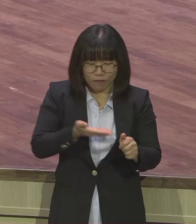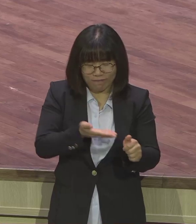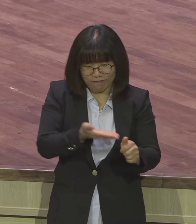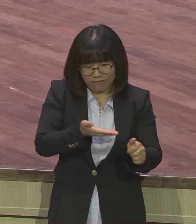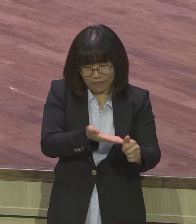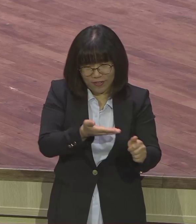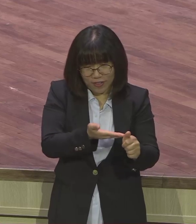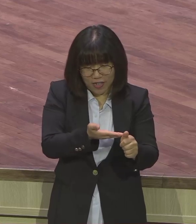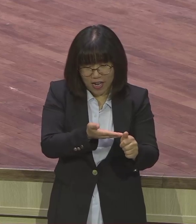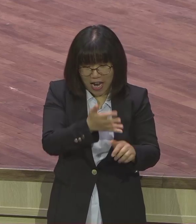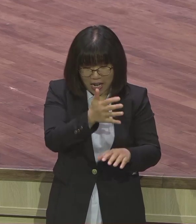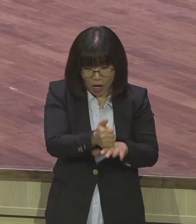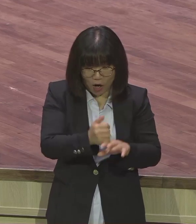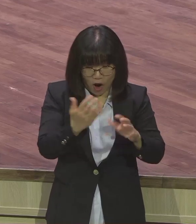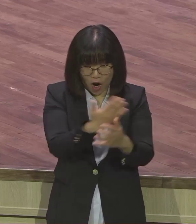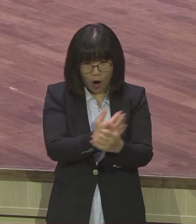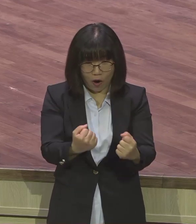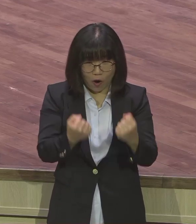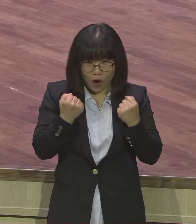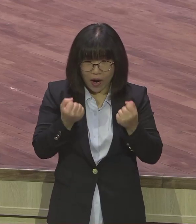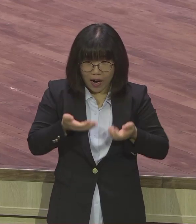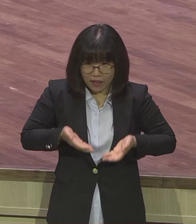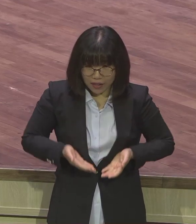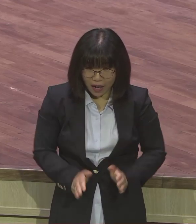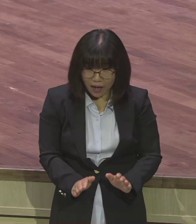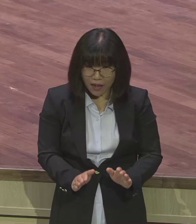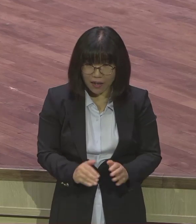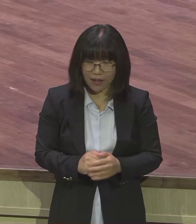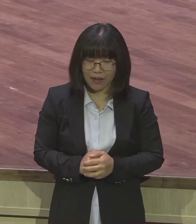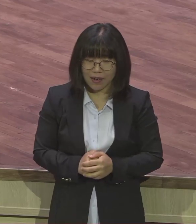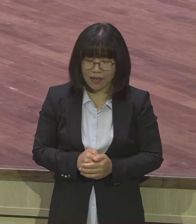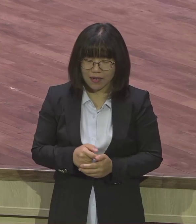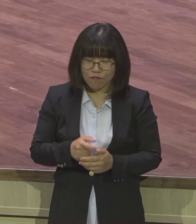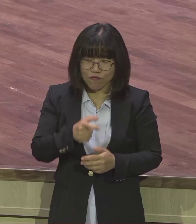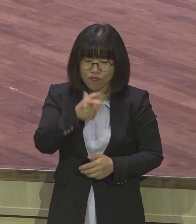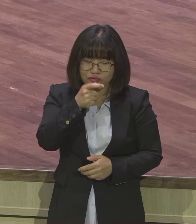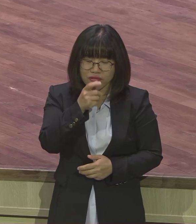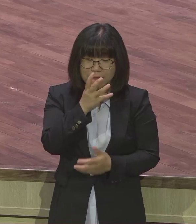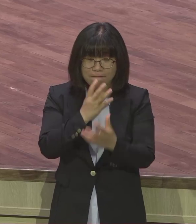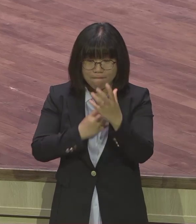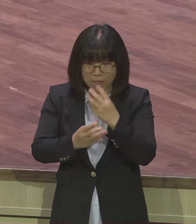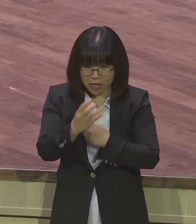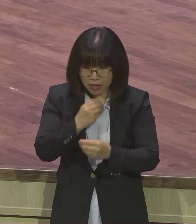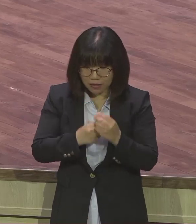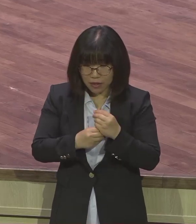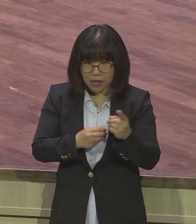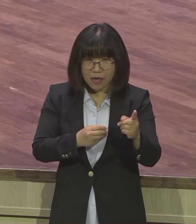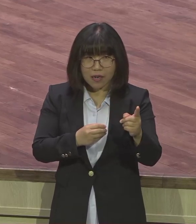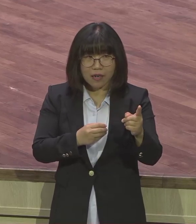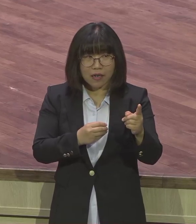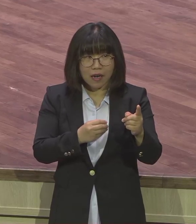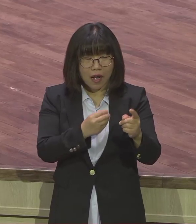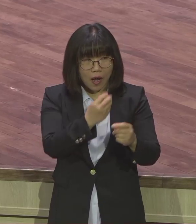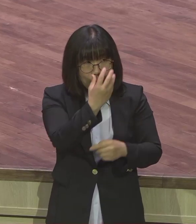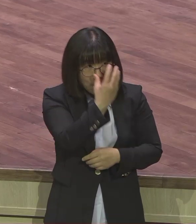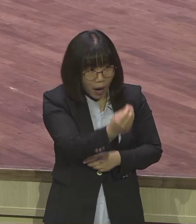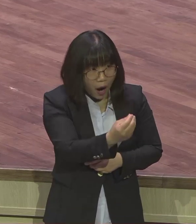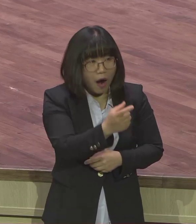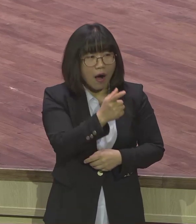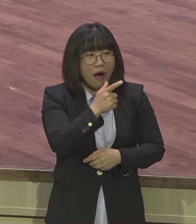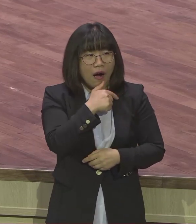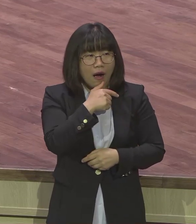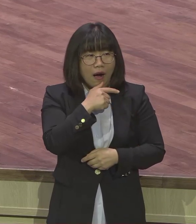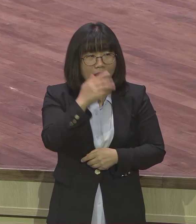나뭇가지. 그러면 이 양이 계속 물을 먹으면서 먹으면서 그거 쳐다보는 겁니다. 그러면 그게